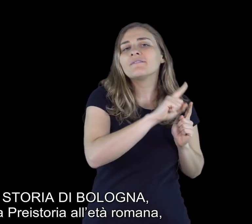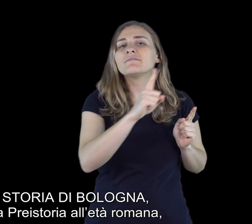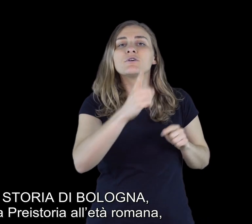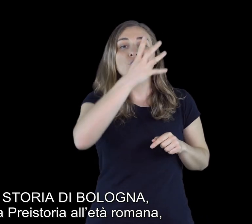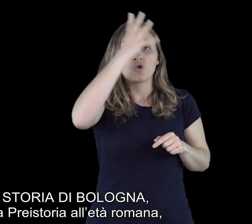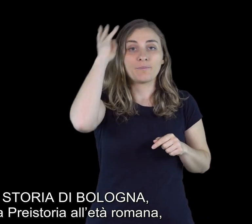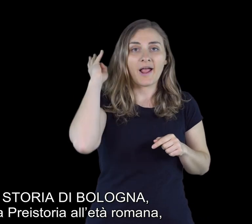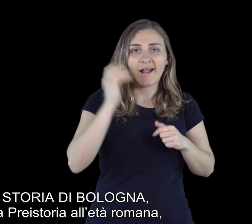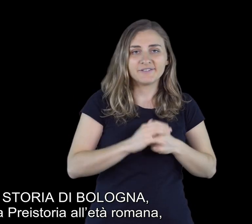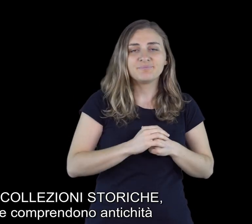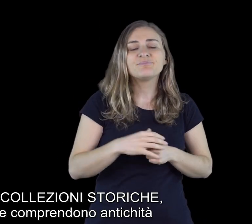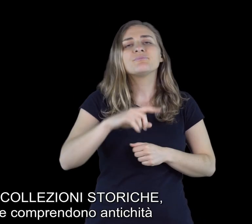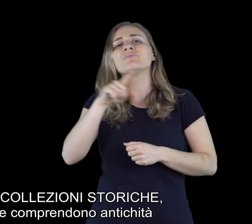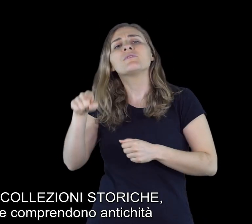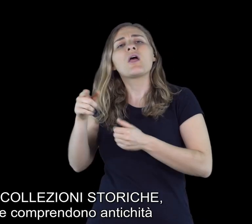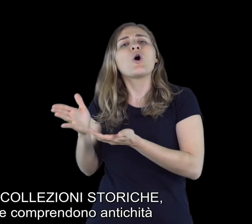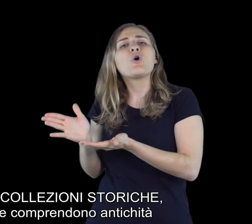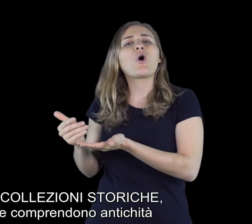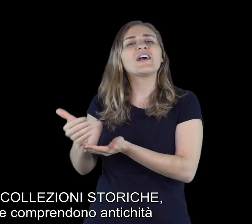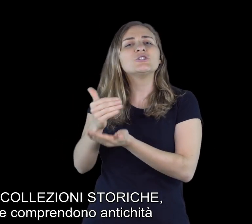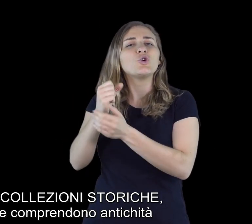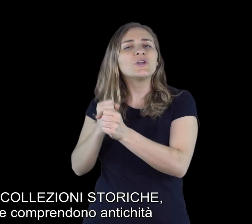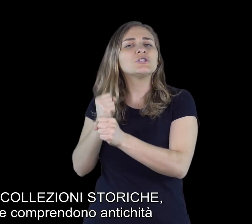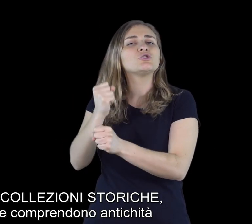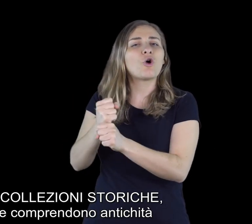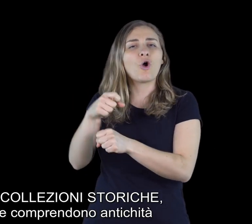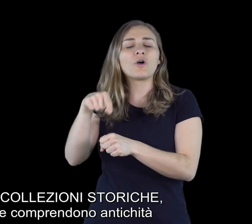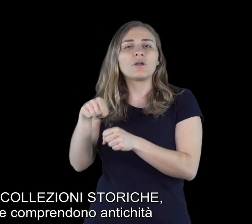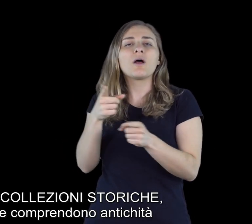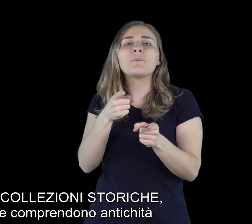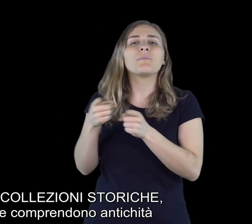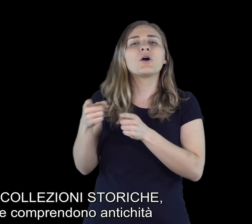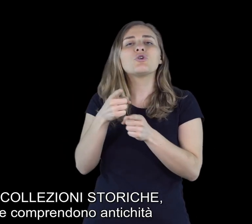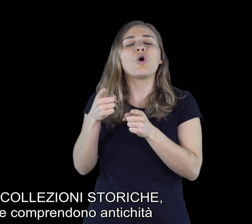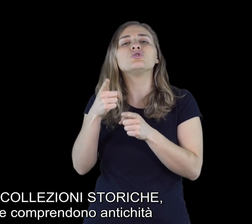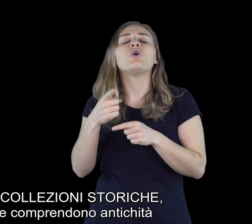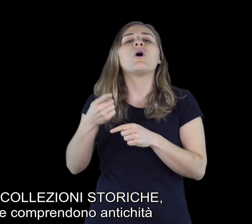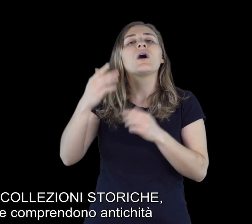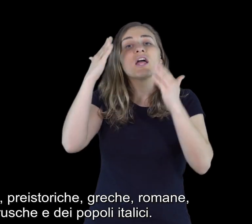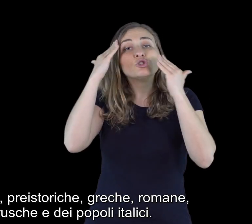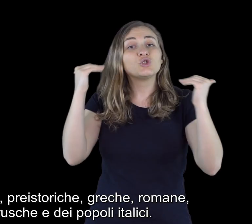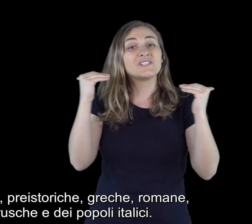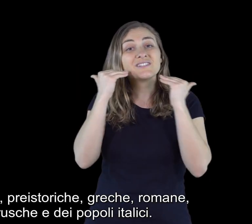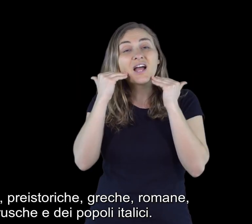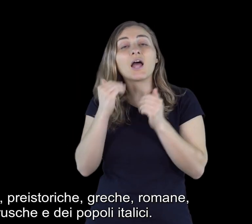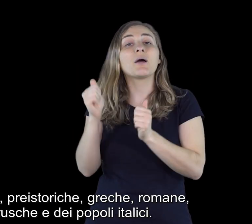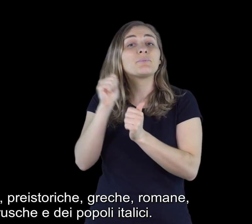collezioni storiche che comprendono antichità egiziane preistoriche greche romane etrusche e dei popoli